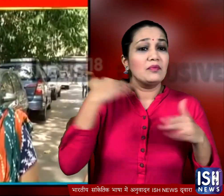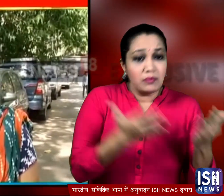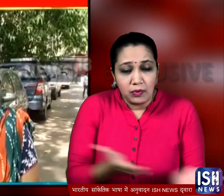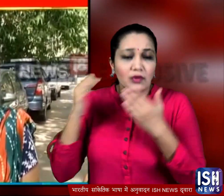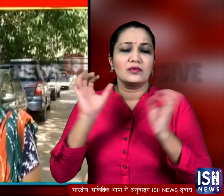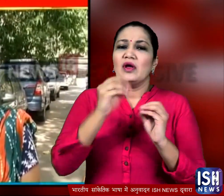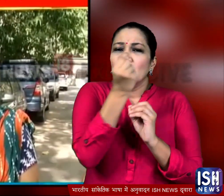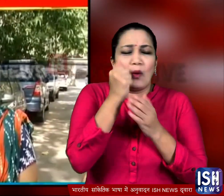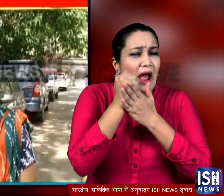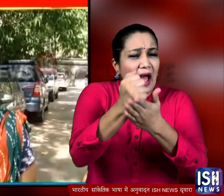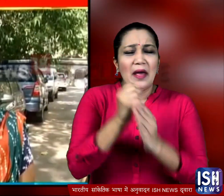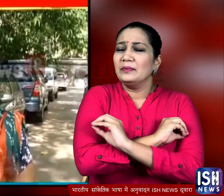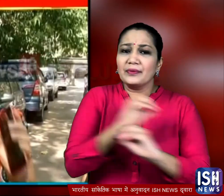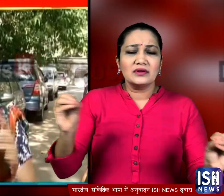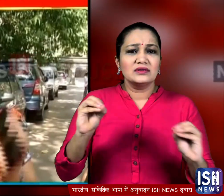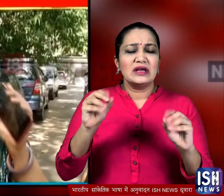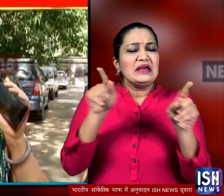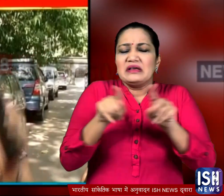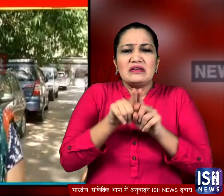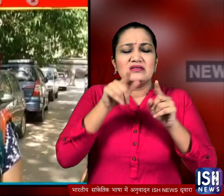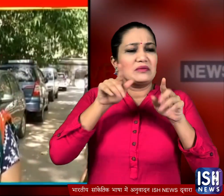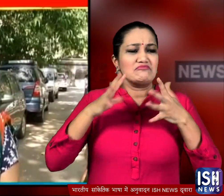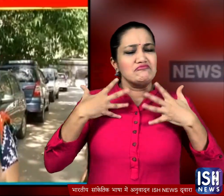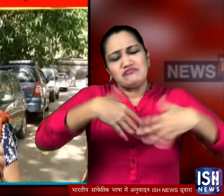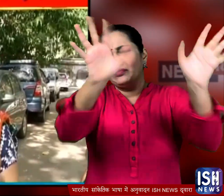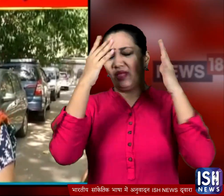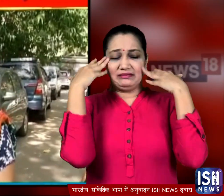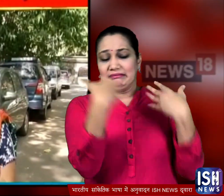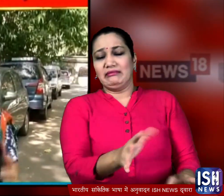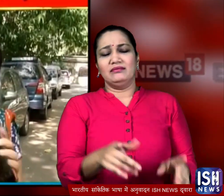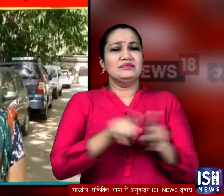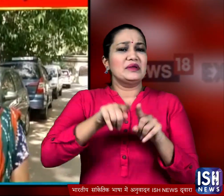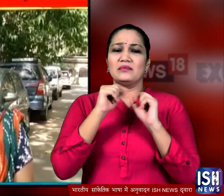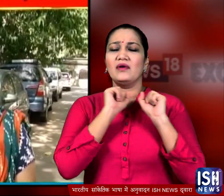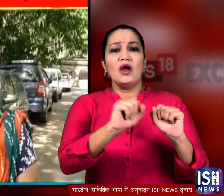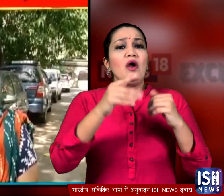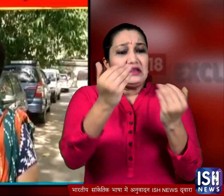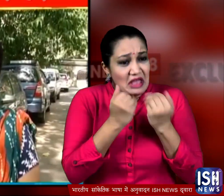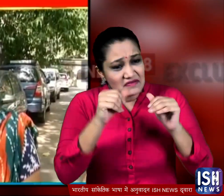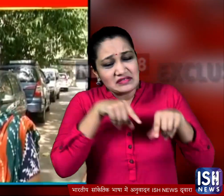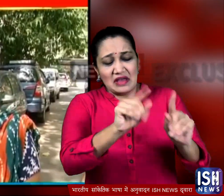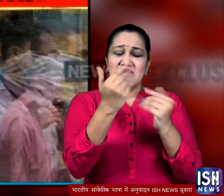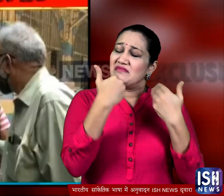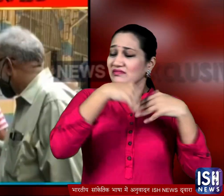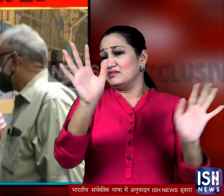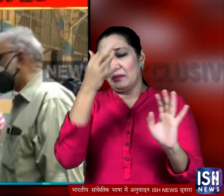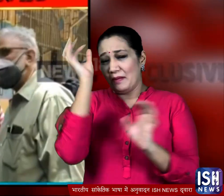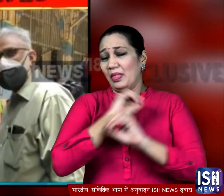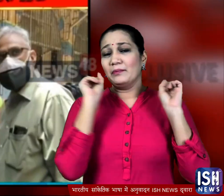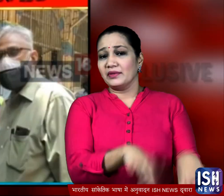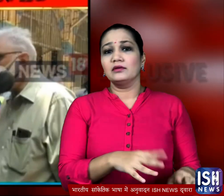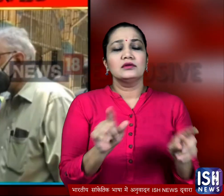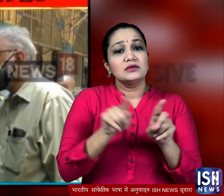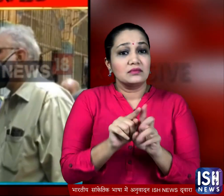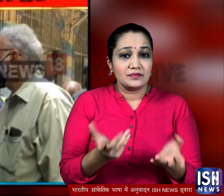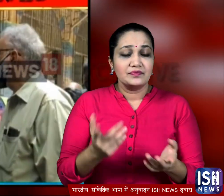इतनी सी हेल्प किन्हीं की नहीं की। इन लोगों ने उनको पानी में पुश किया है कि तुम जाओ और जो बच सकता है वो बच के आ जाओ। मालिक तो नहीं